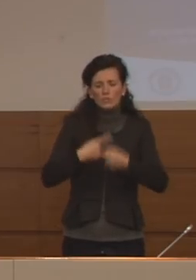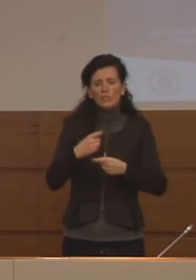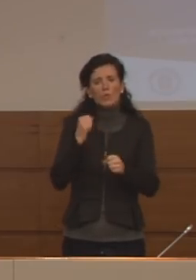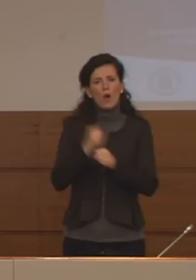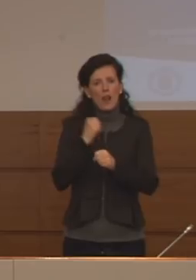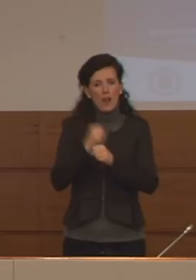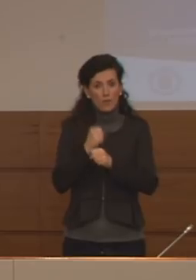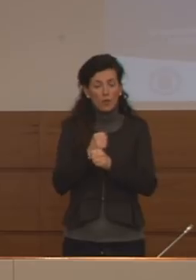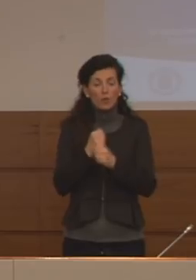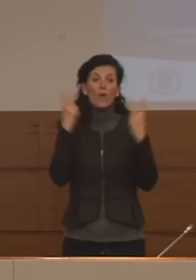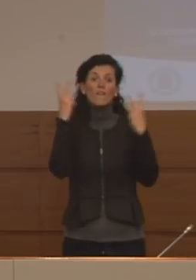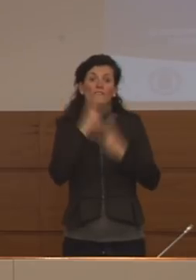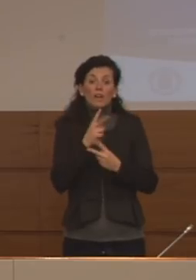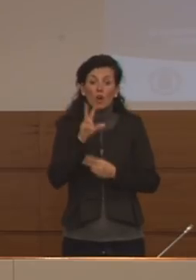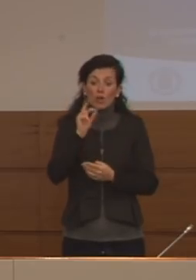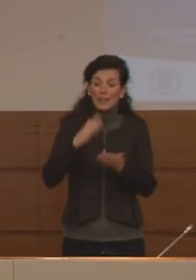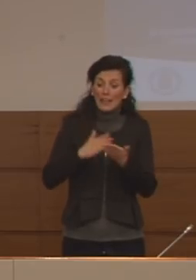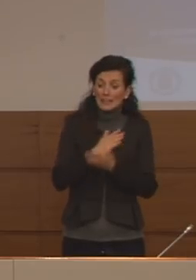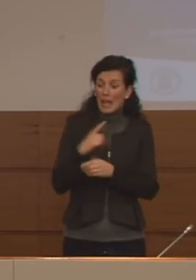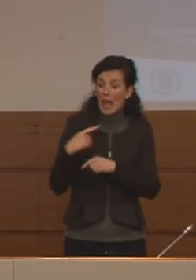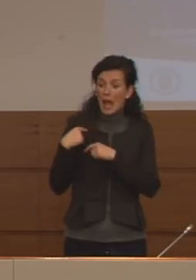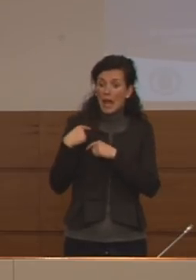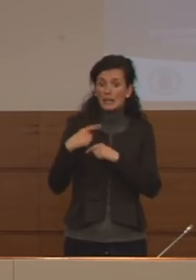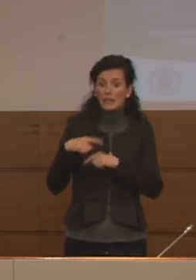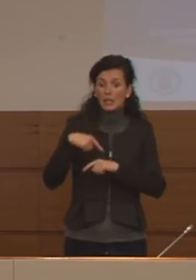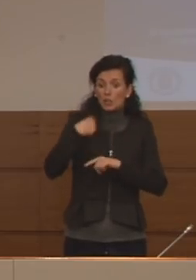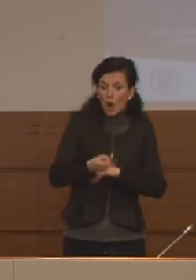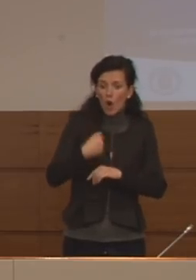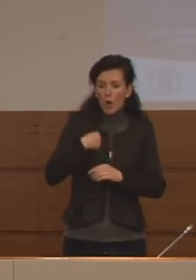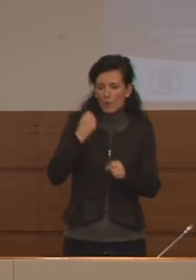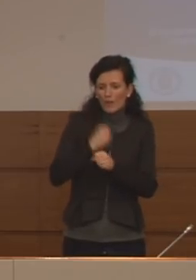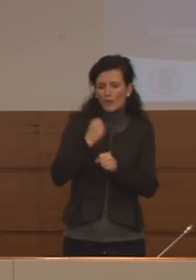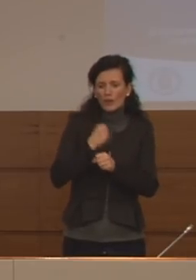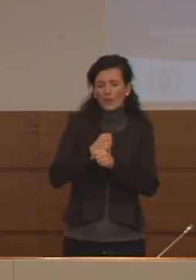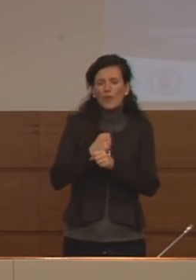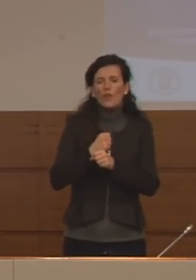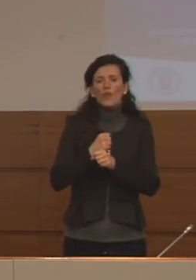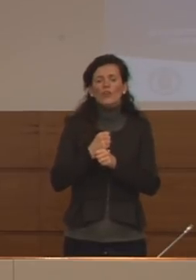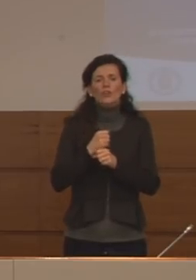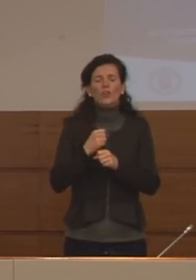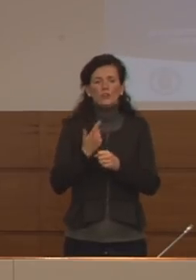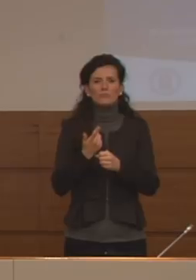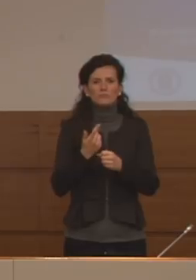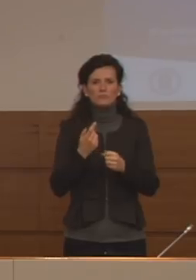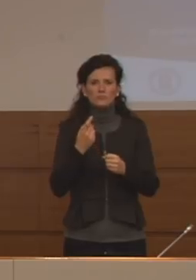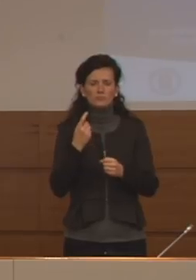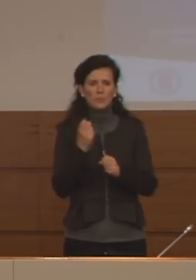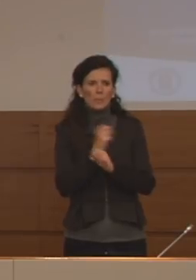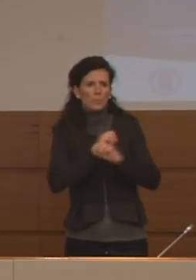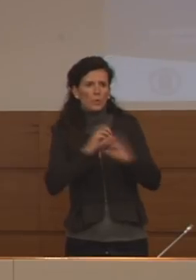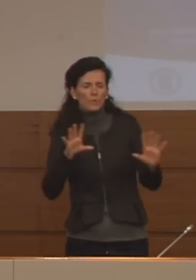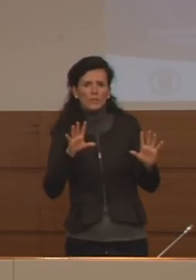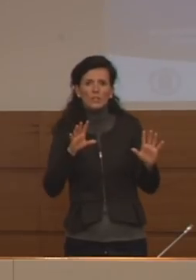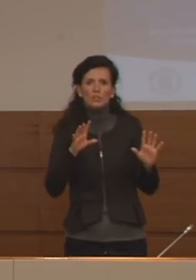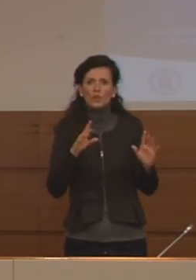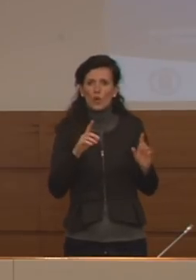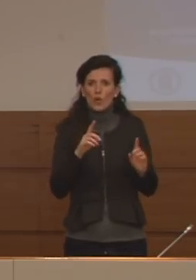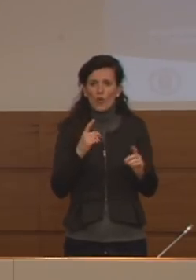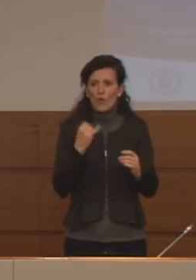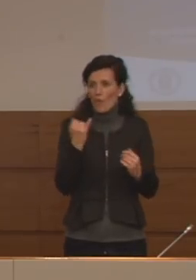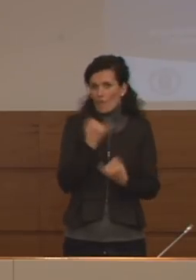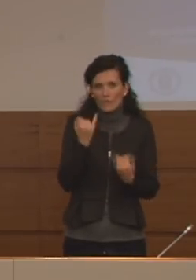è semplice dopo 30 anni che sia lavorati come ricordava anche oggi ricordava